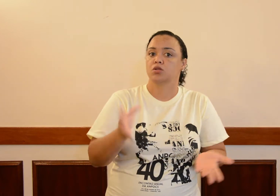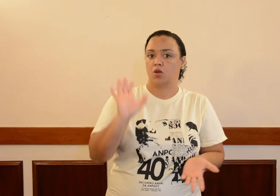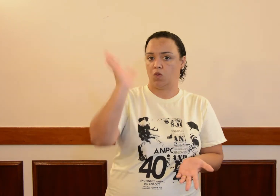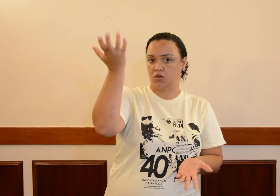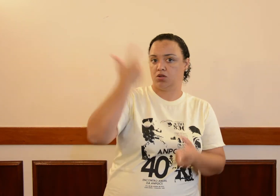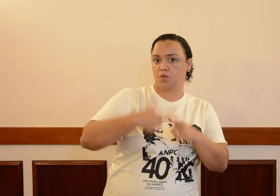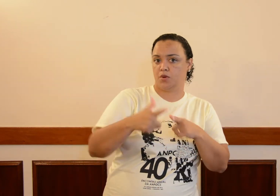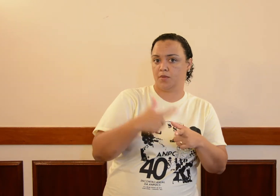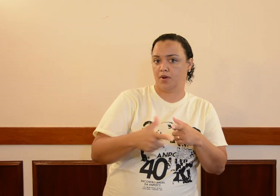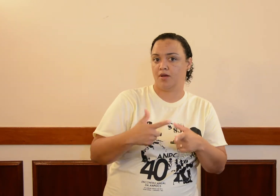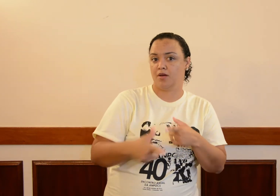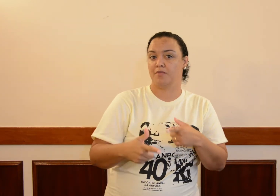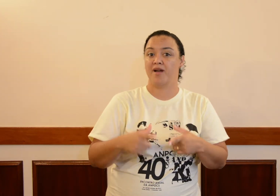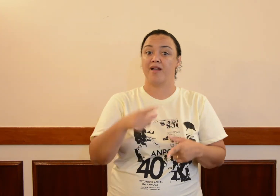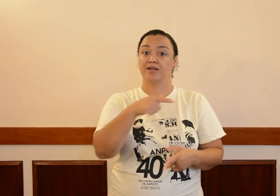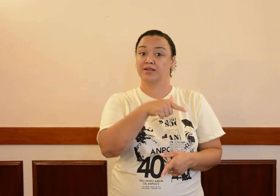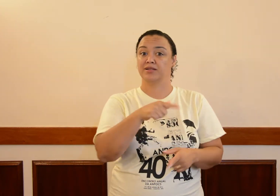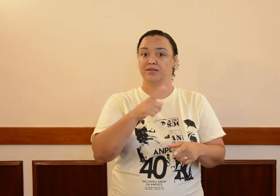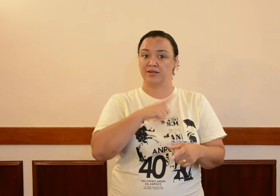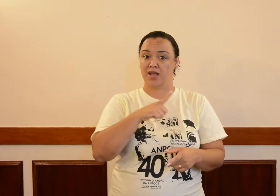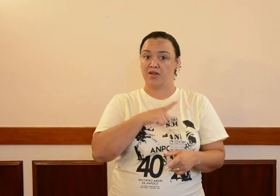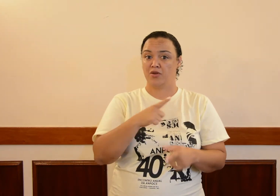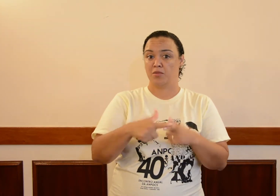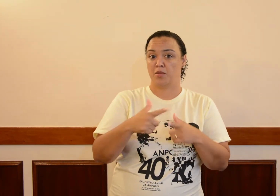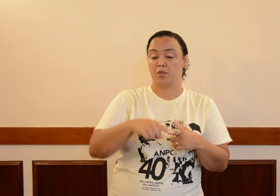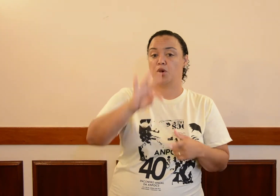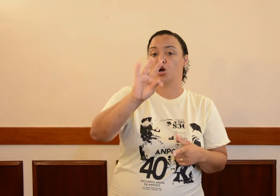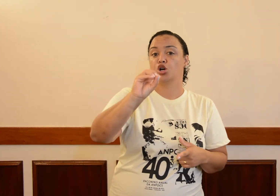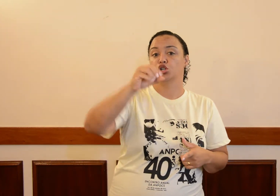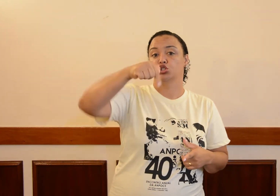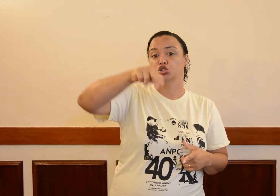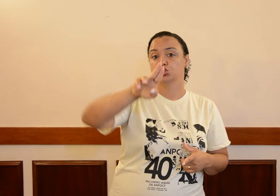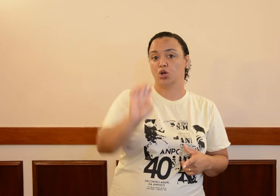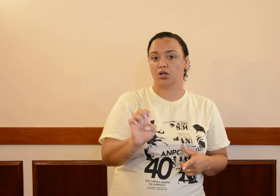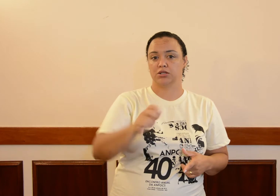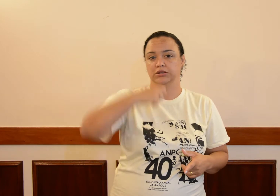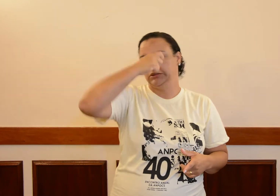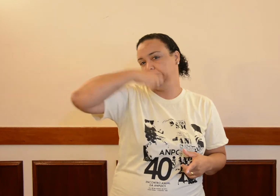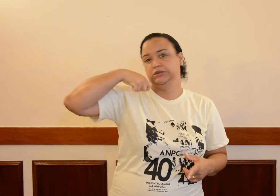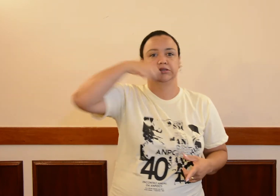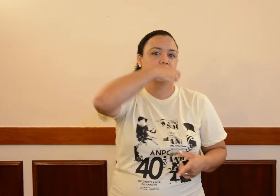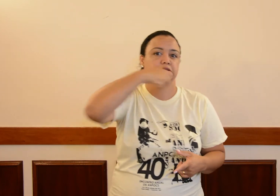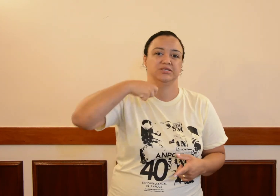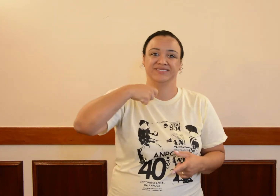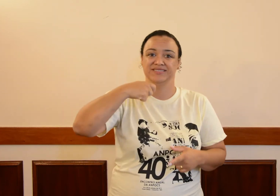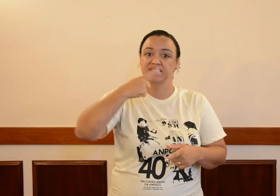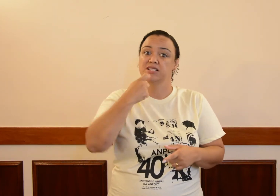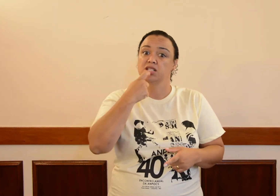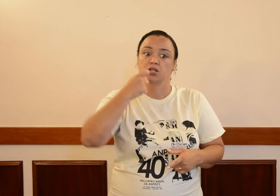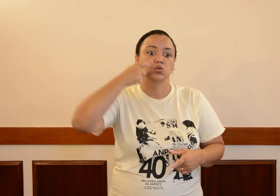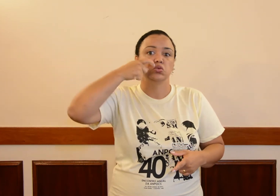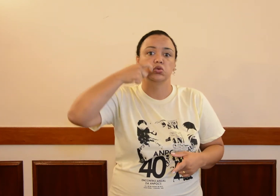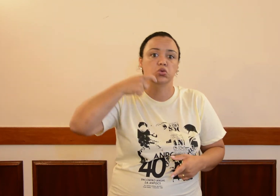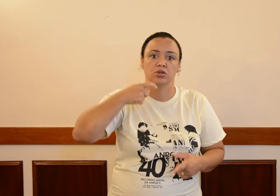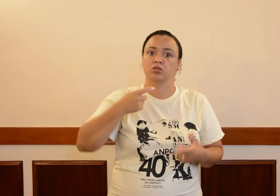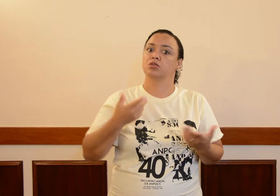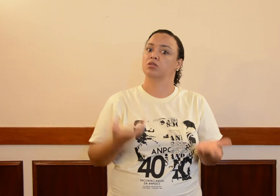que escovava os dentes até sangrar a gengiva, né, quando era criança. Uma vez que o assunto veio à tona, foi já